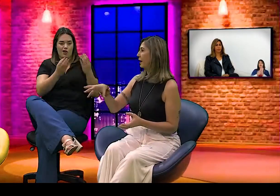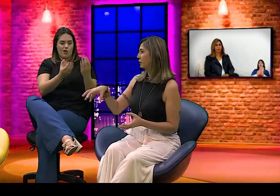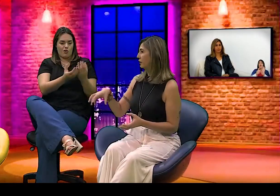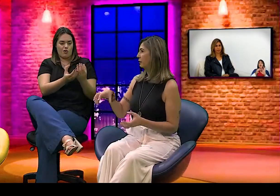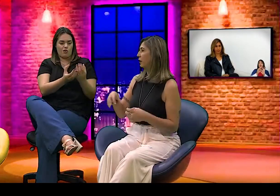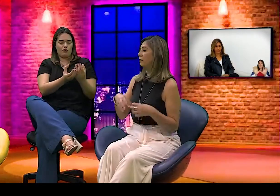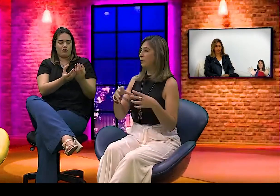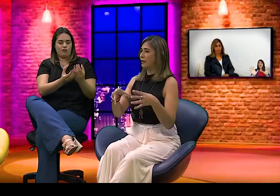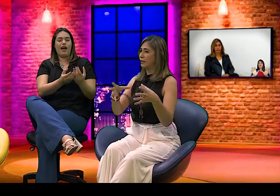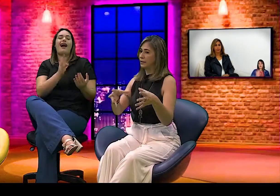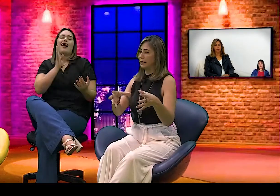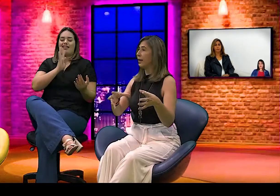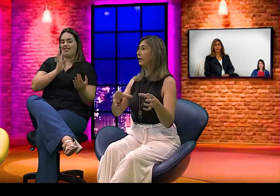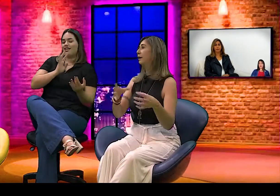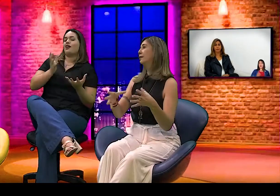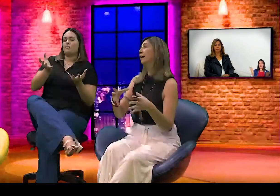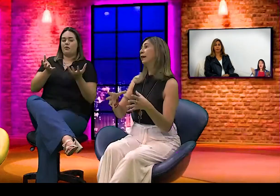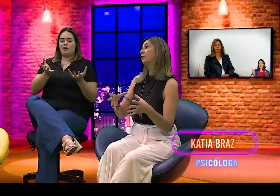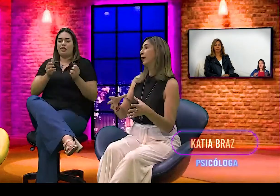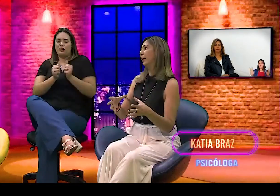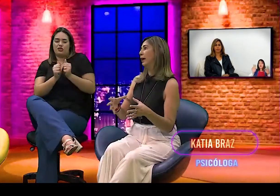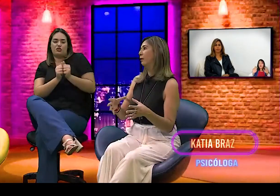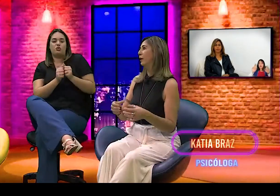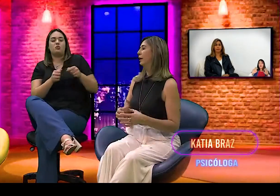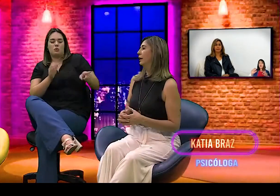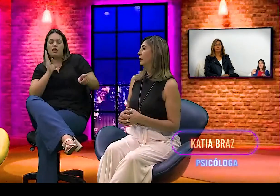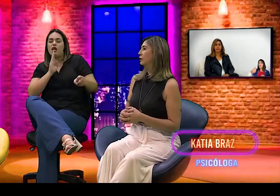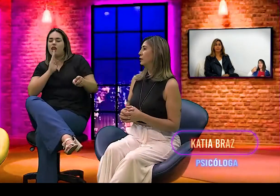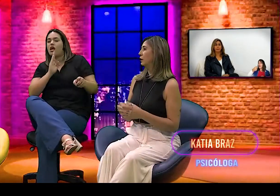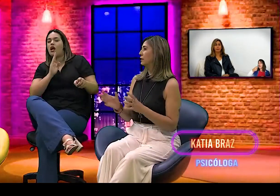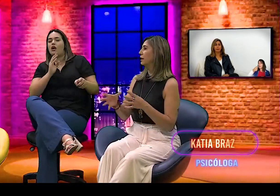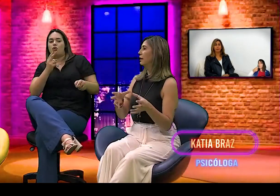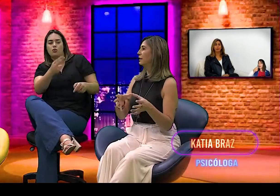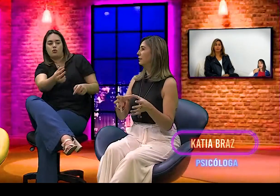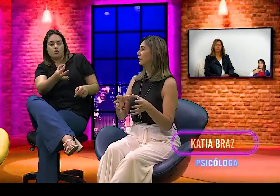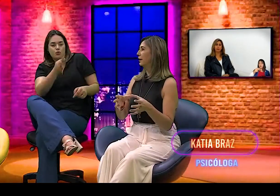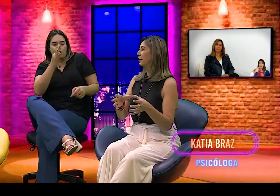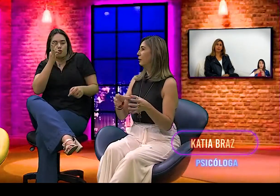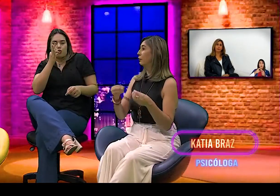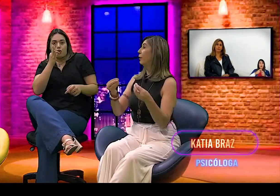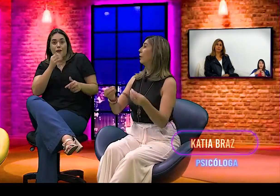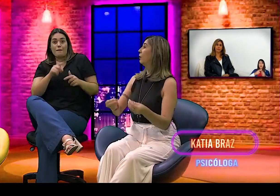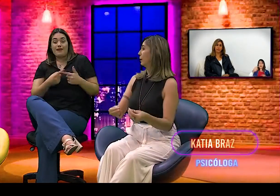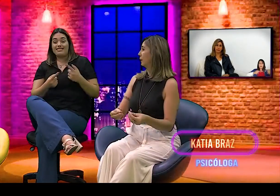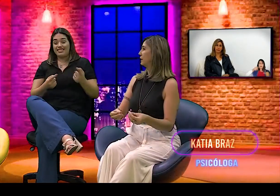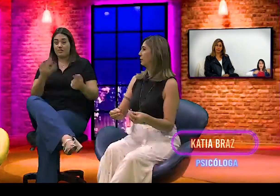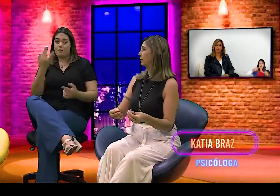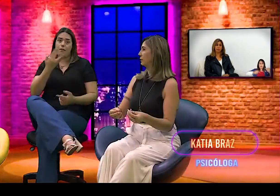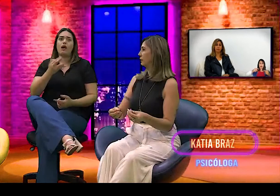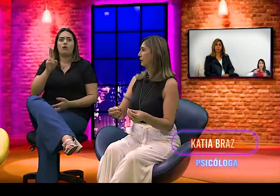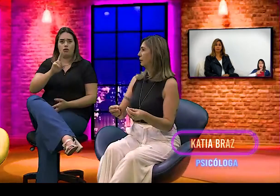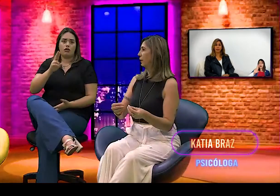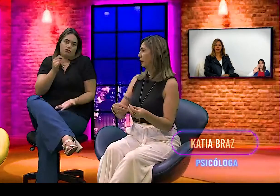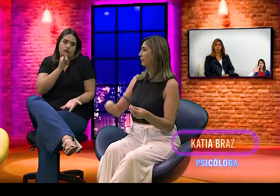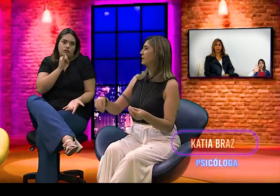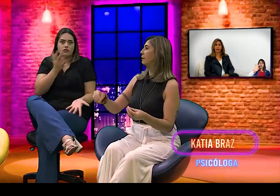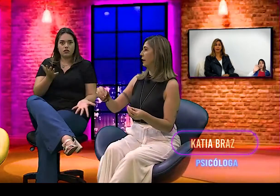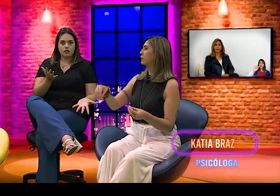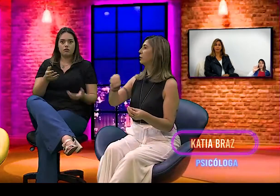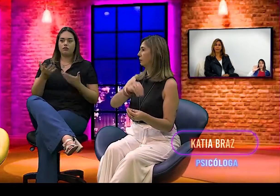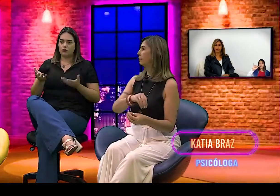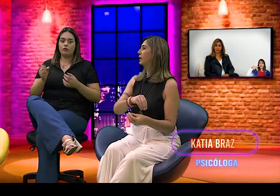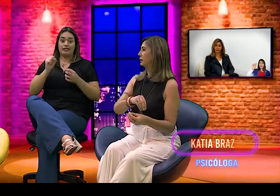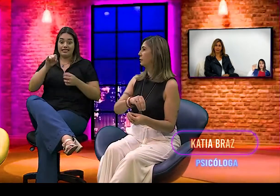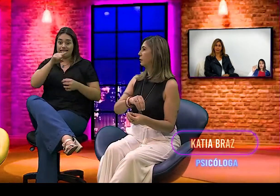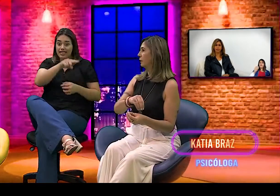fazer parte. Então eu quero fazer parte dessa galera aqui, que essa galera é super legal. Só que essa galera, né, fuma maconha, por exemplo. Então, para que eu faça